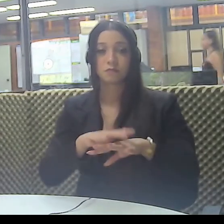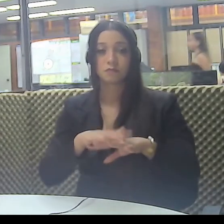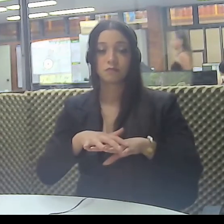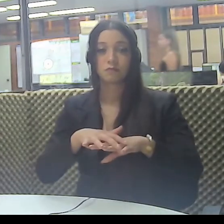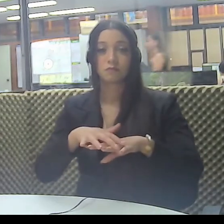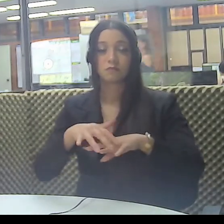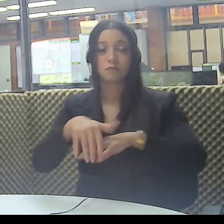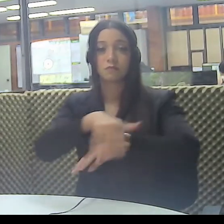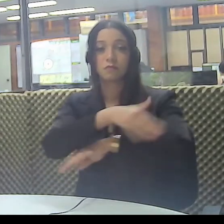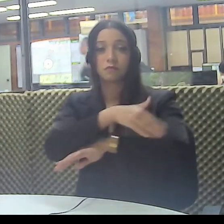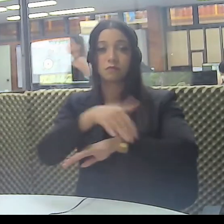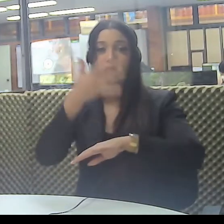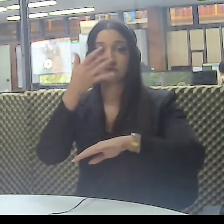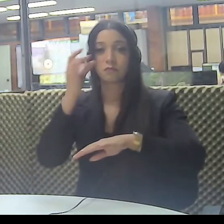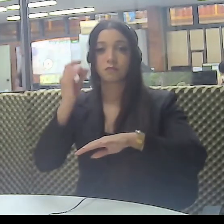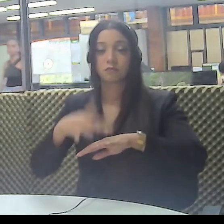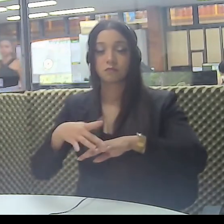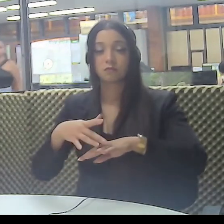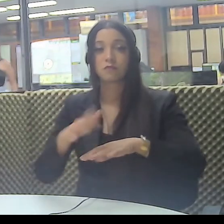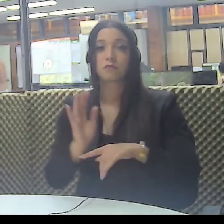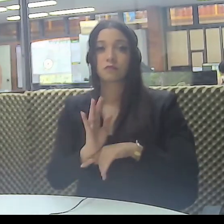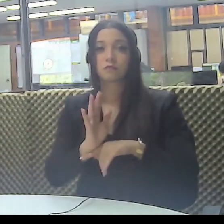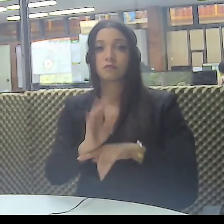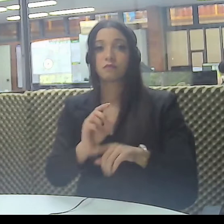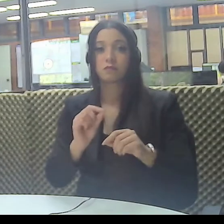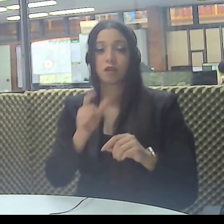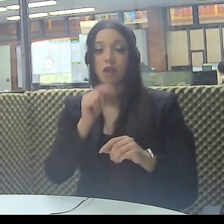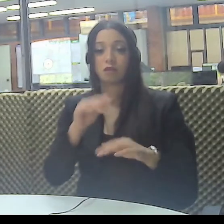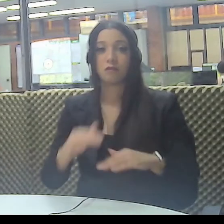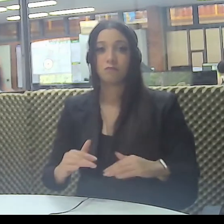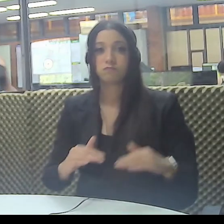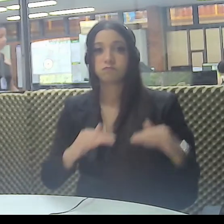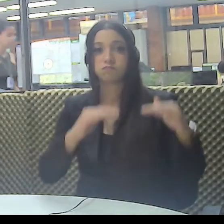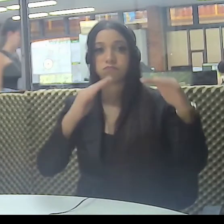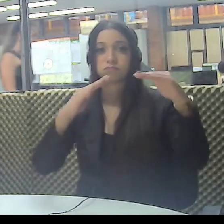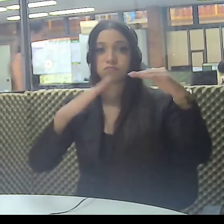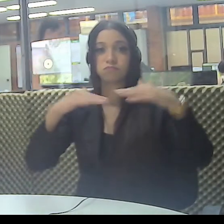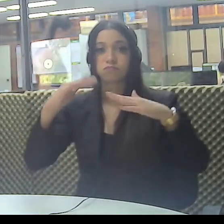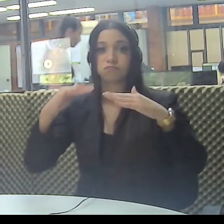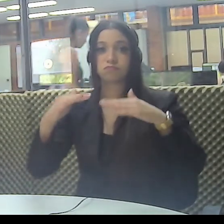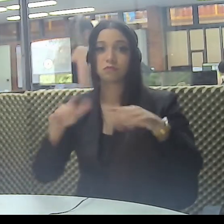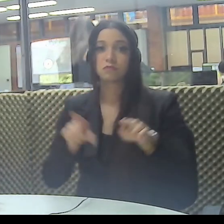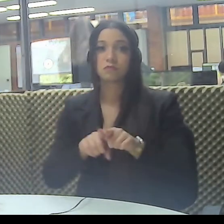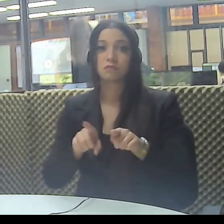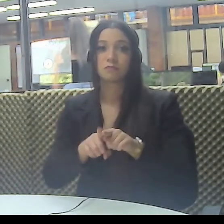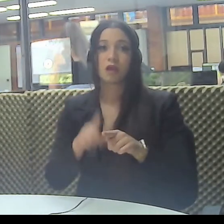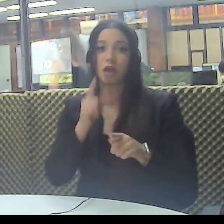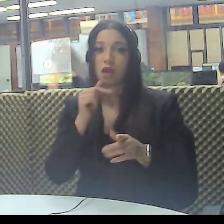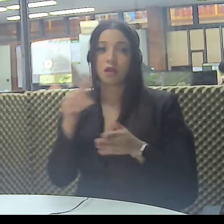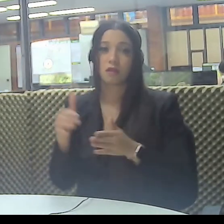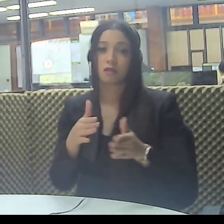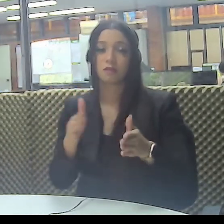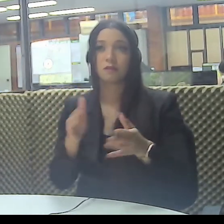nos bueiros, e isso contribuir para os alagamentos. E também parar lá nos rios,